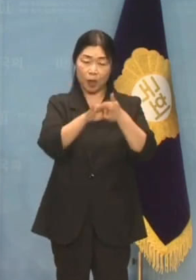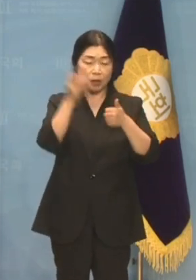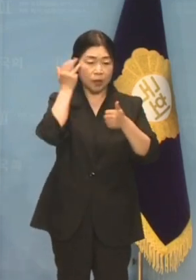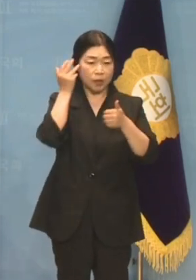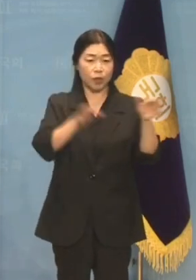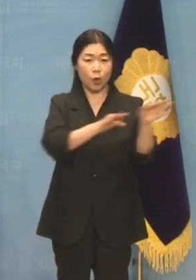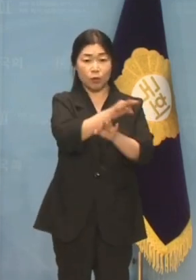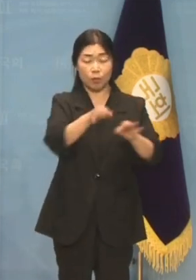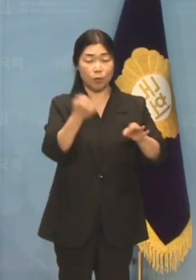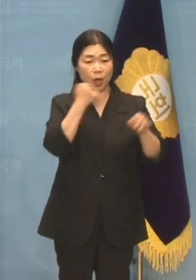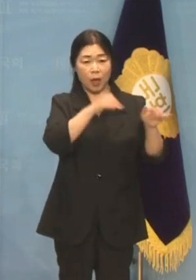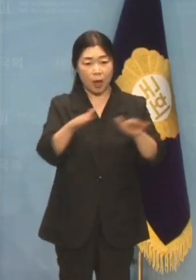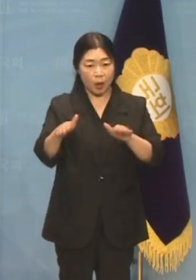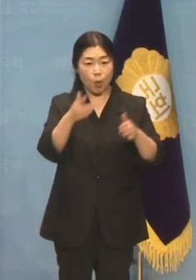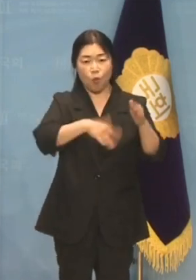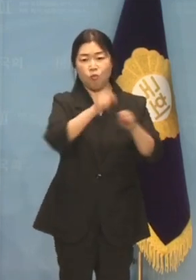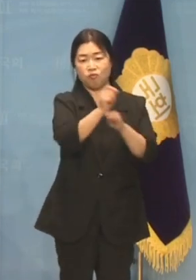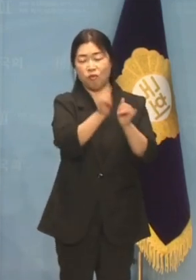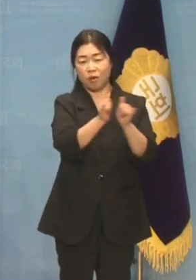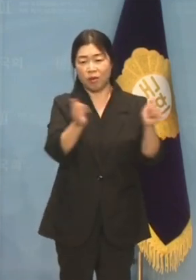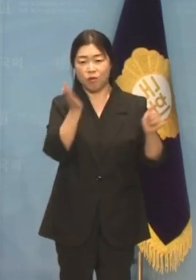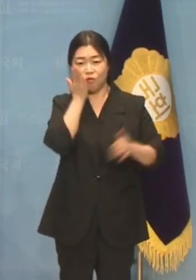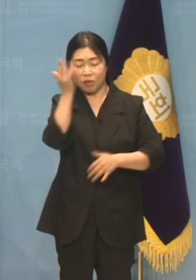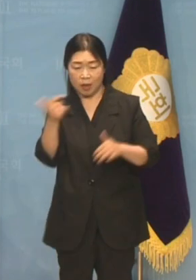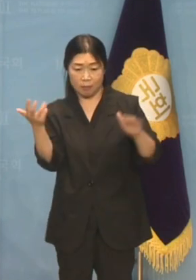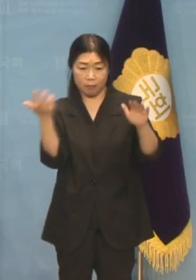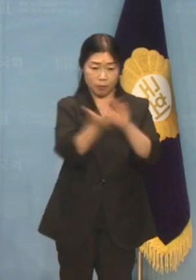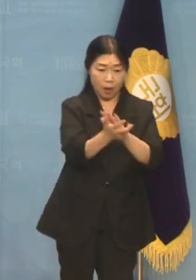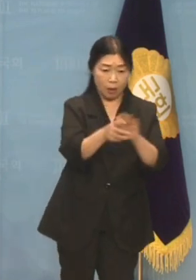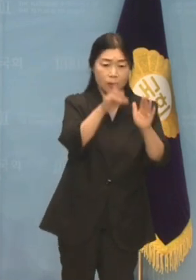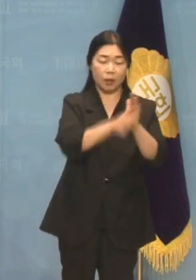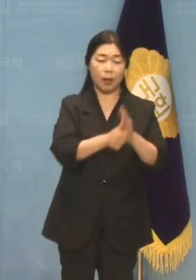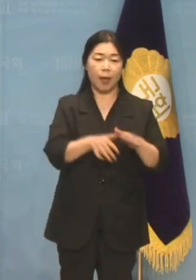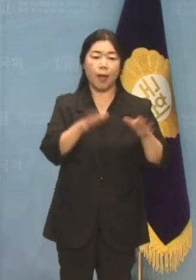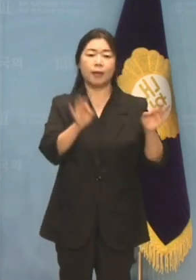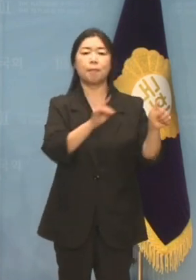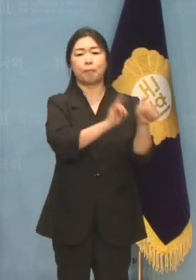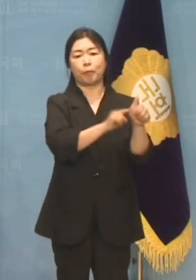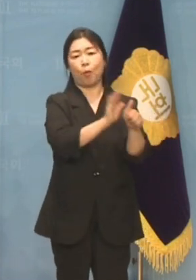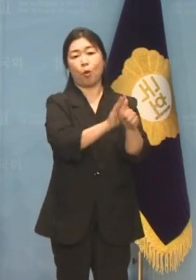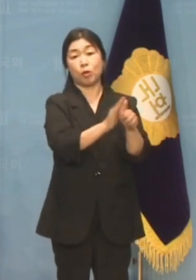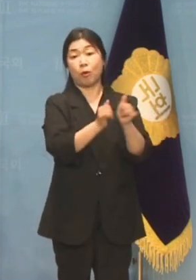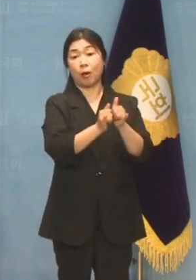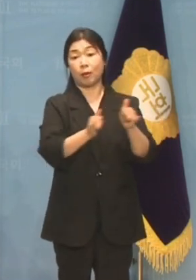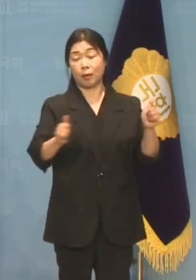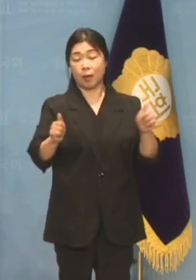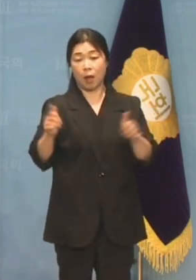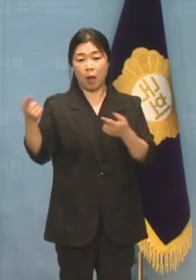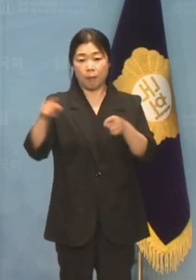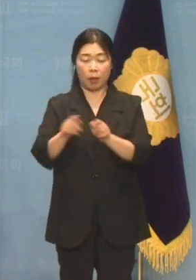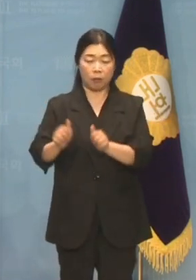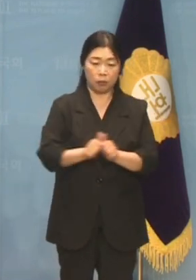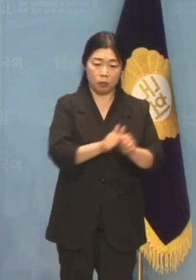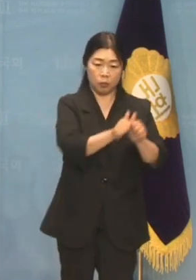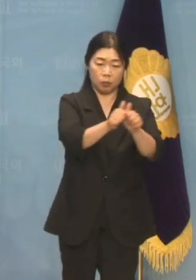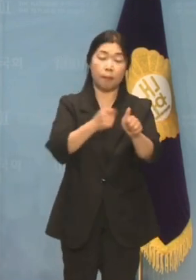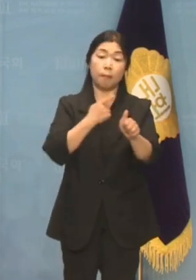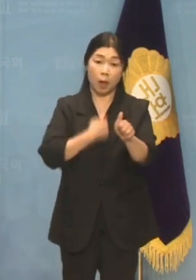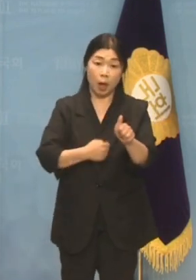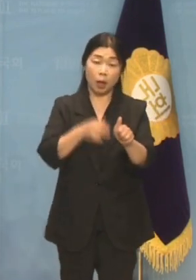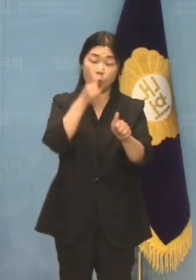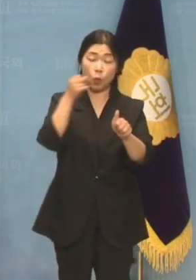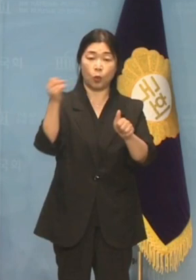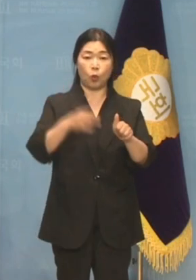해당 공무원들이 울산으로 현장 시찰을 왔을 때 김기현 의원의 보좌관이 동행한 사실도 있고